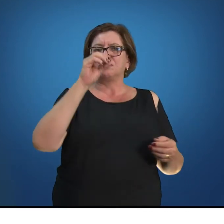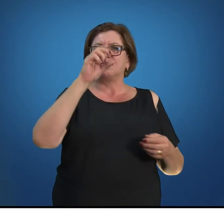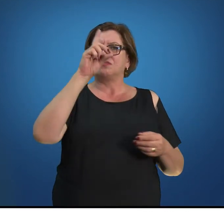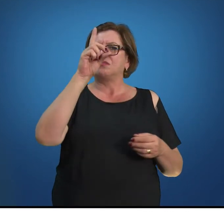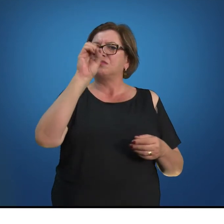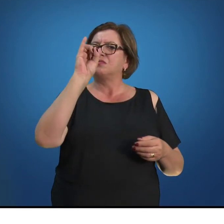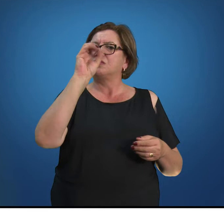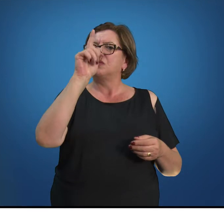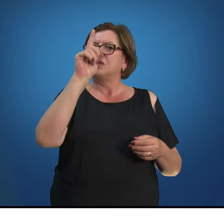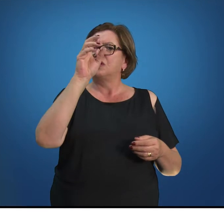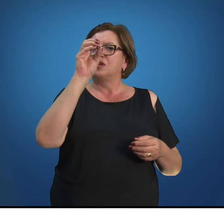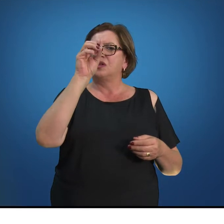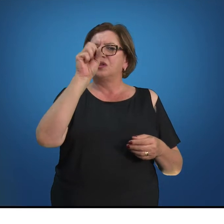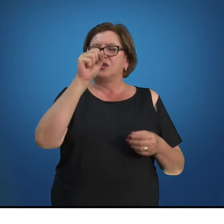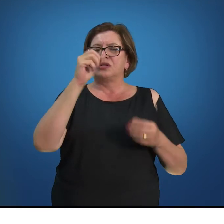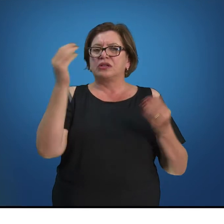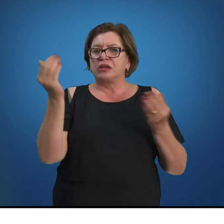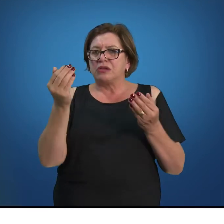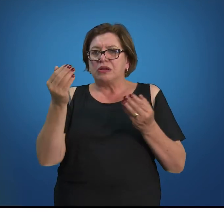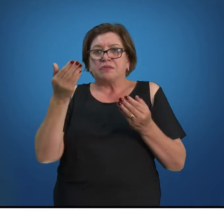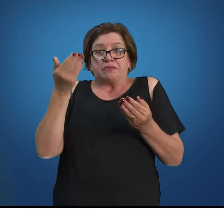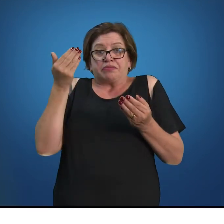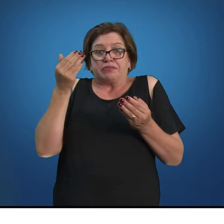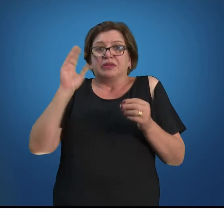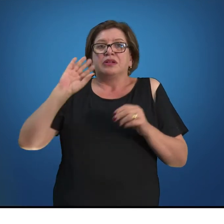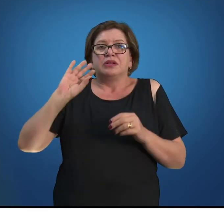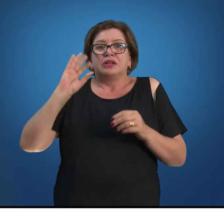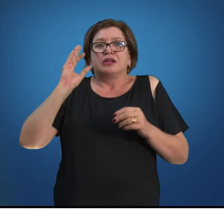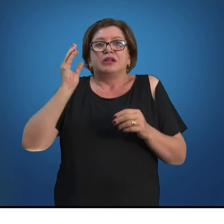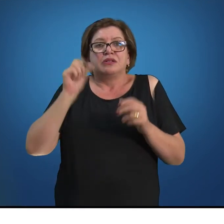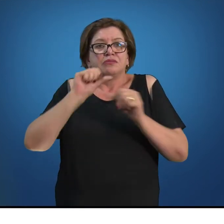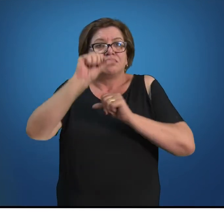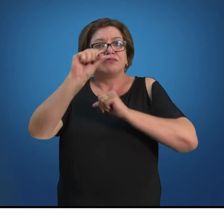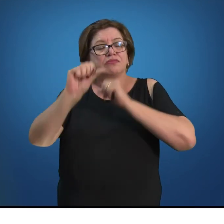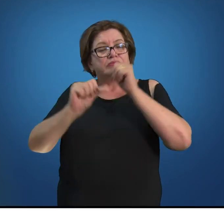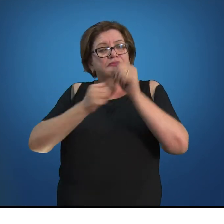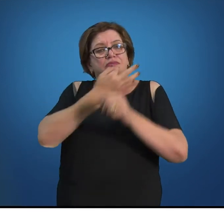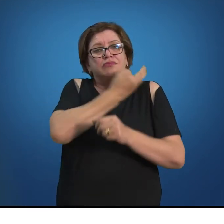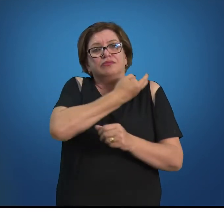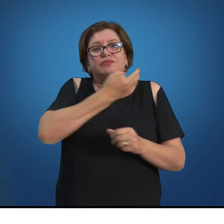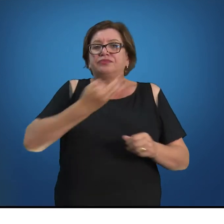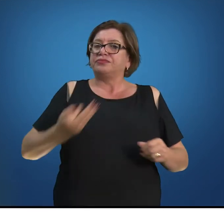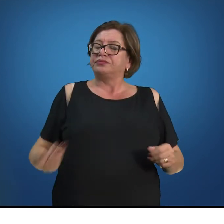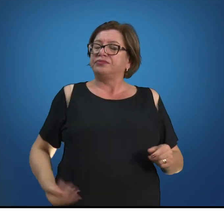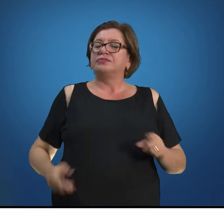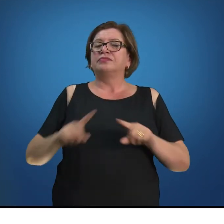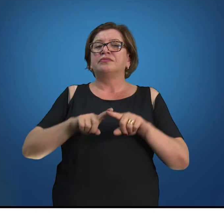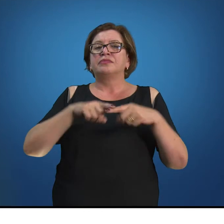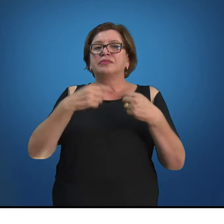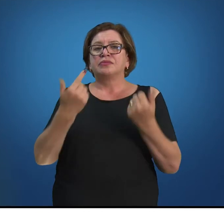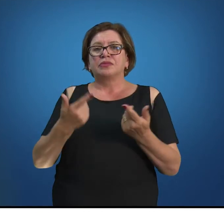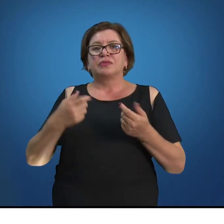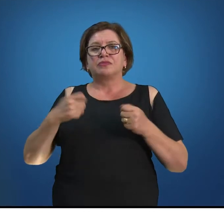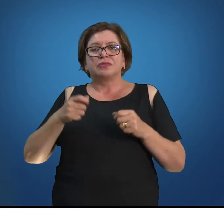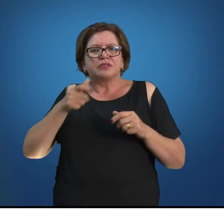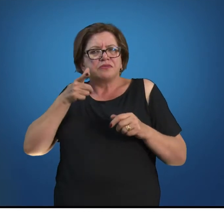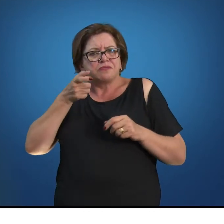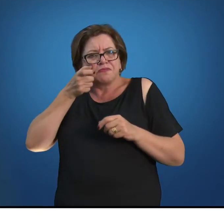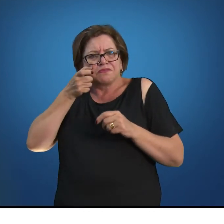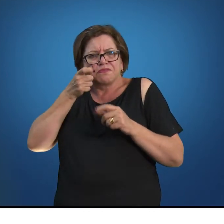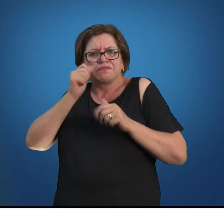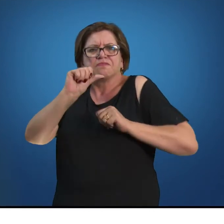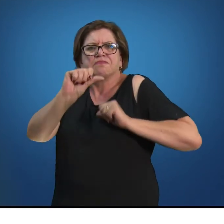tem sofrido algumas alterações no âmbito federal, mas que deveremos acompanhar a essas